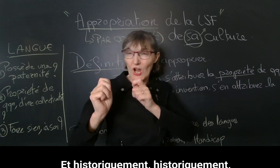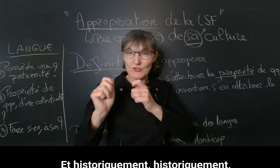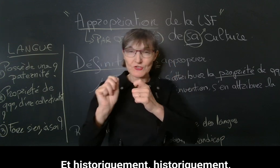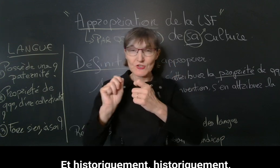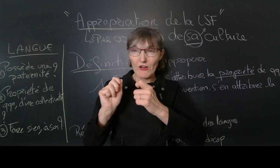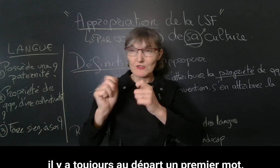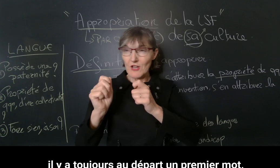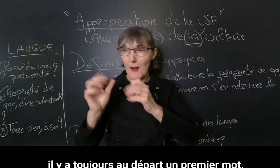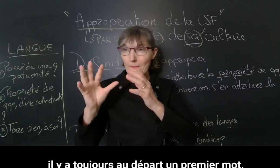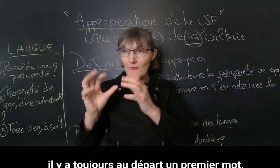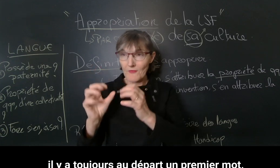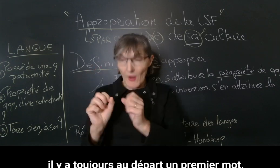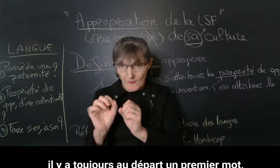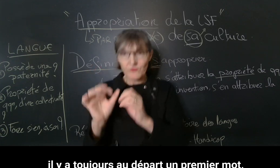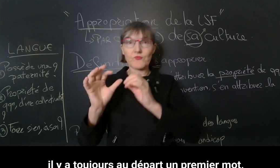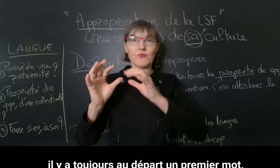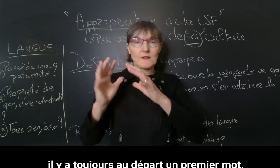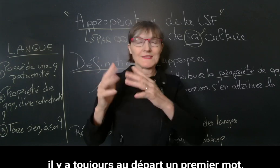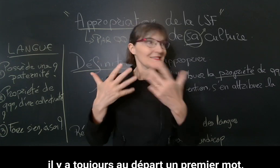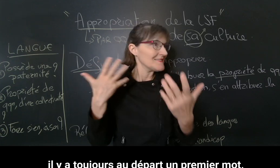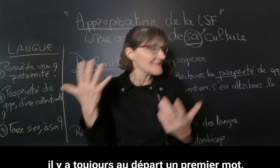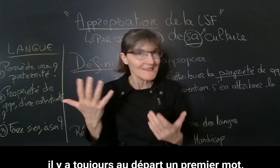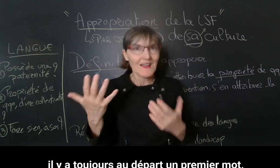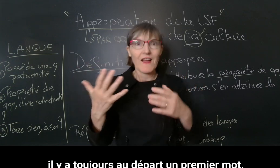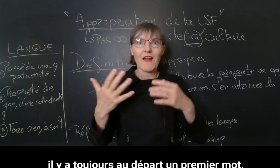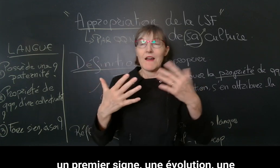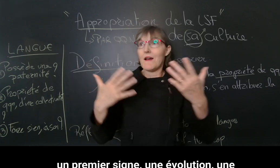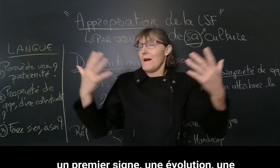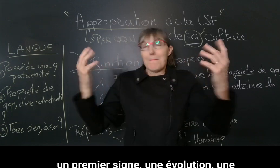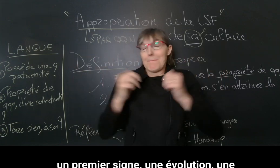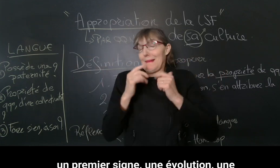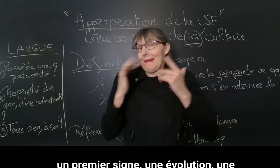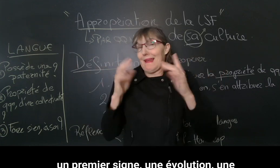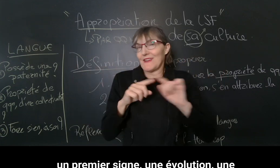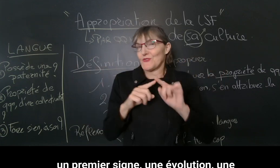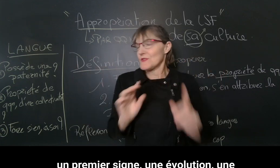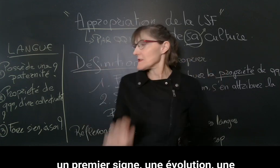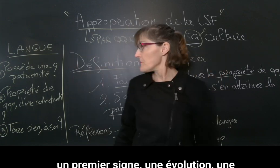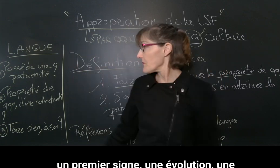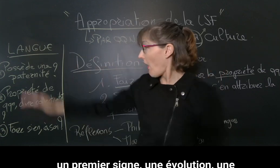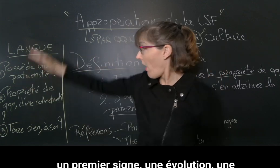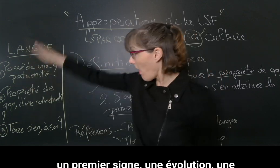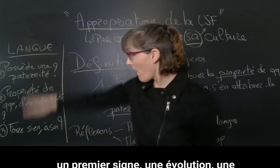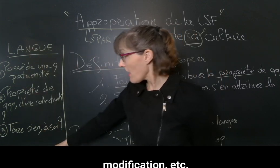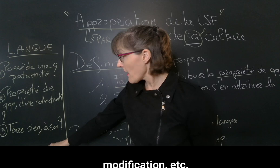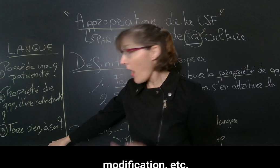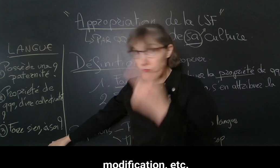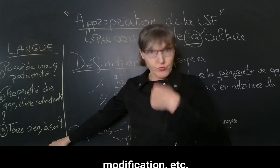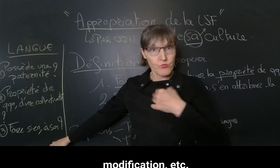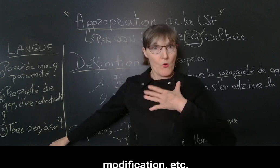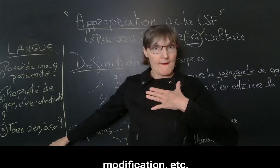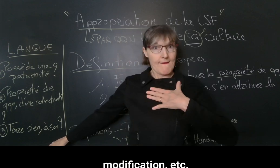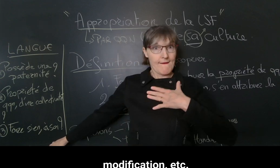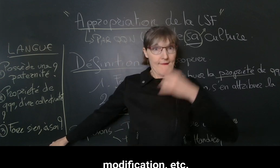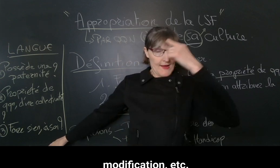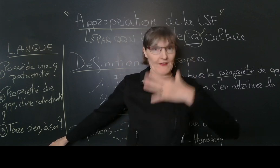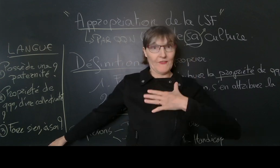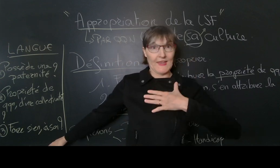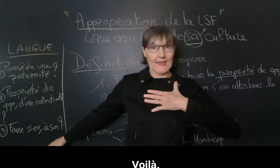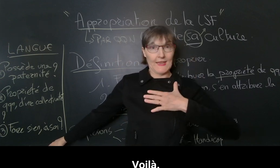historiquement il ya toujours au départ un premier mot un premier signe une évolution une modification etc voilà